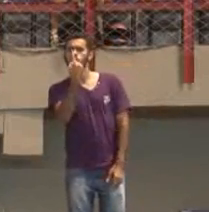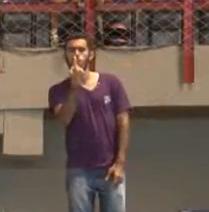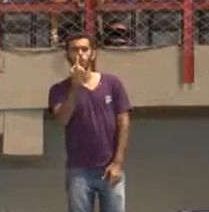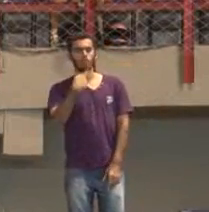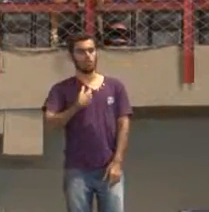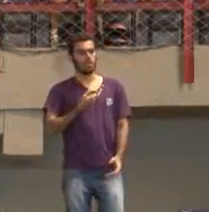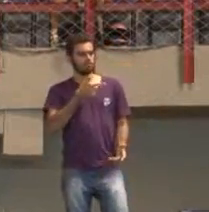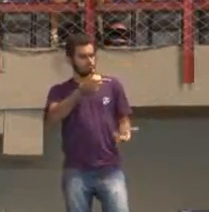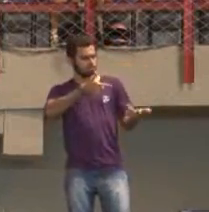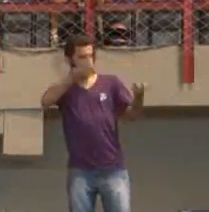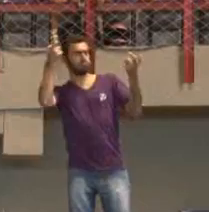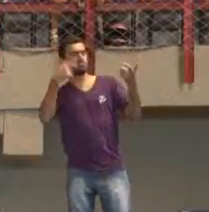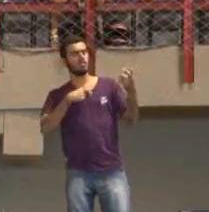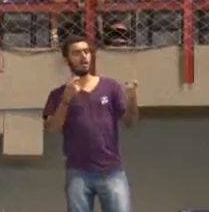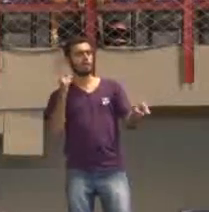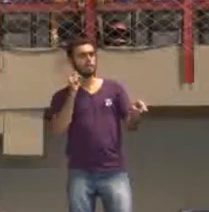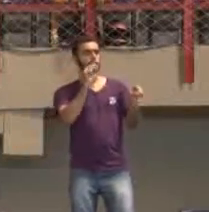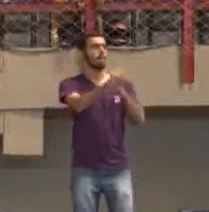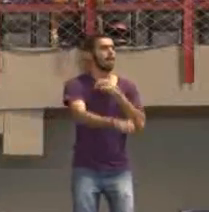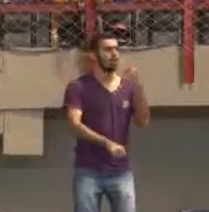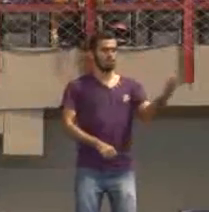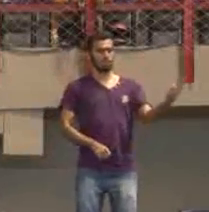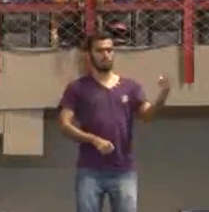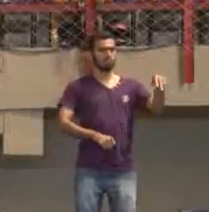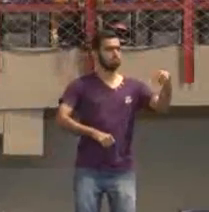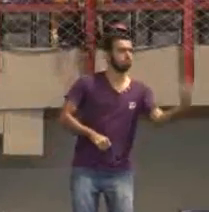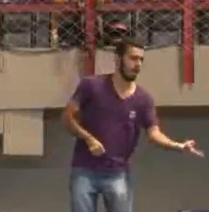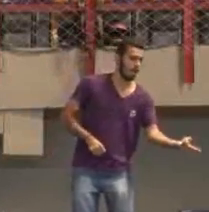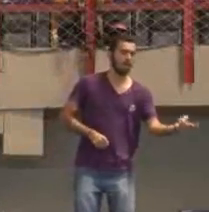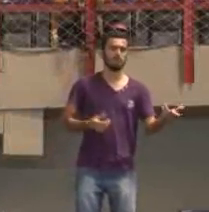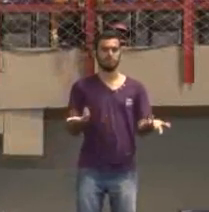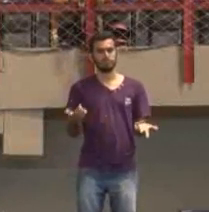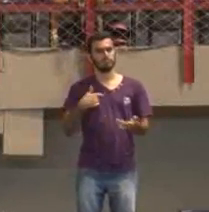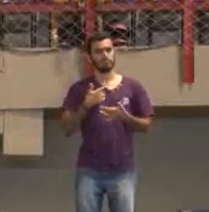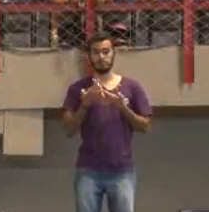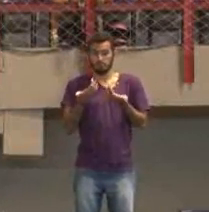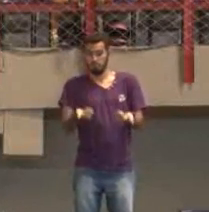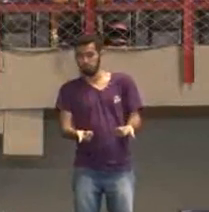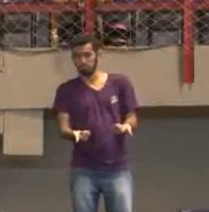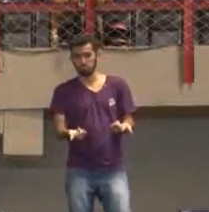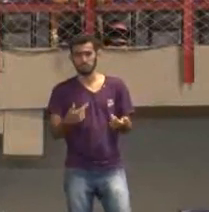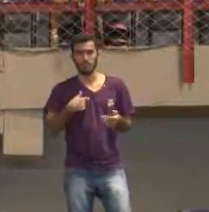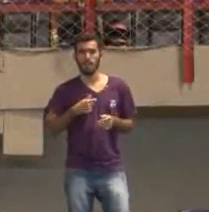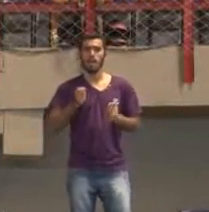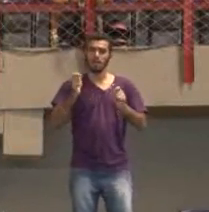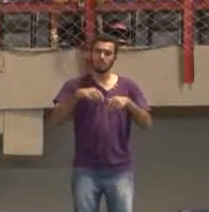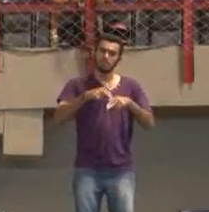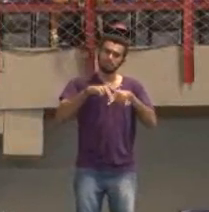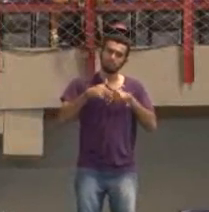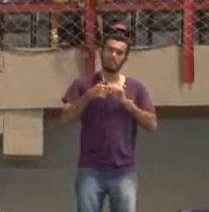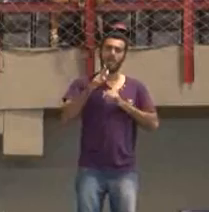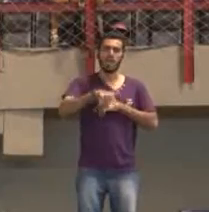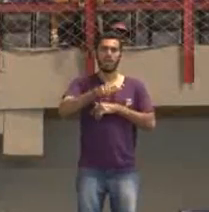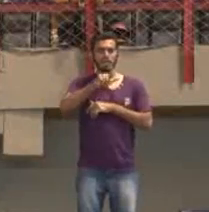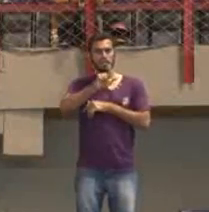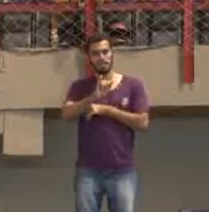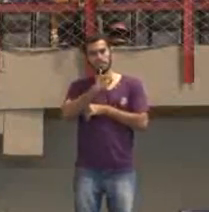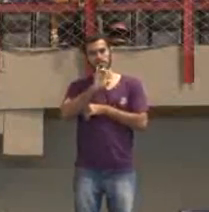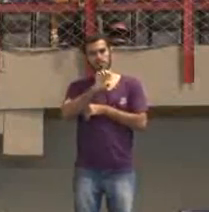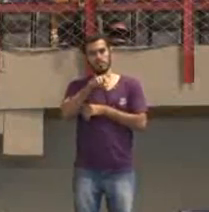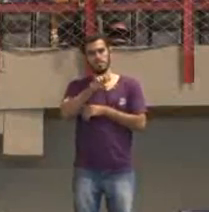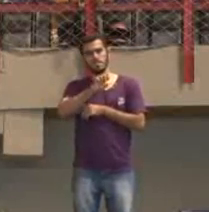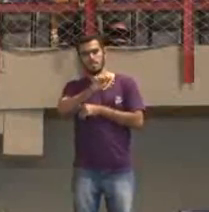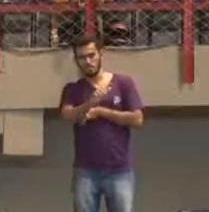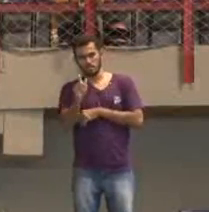acabam com a língua portuguesa. Ok? Beleza. Tá aí então, ó, licença poética é isso.